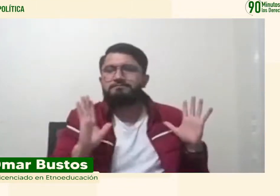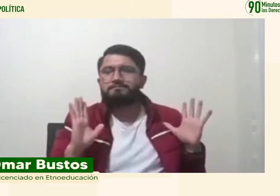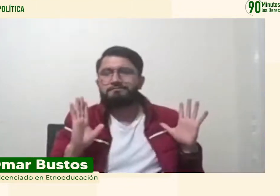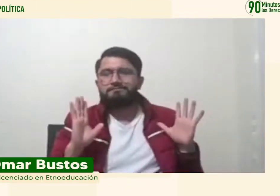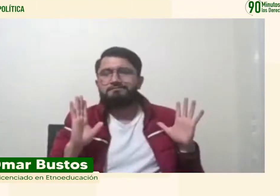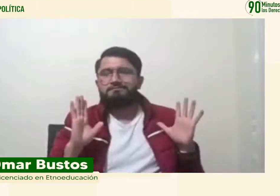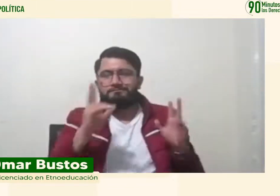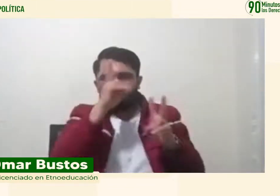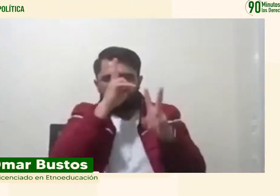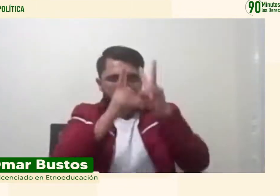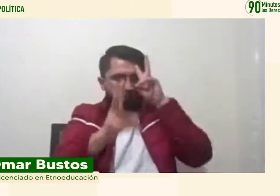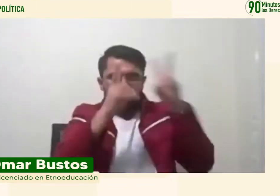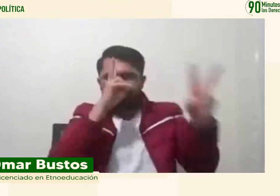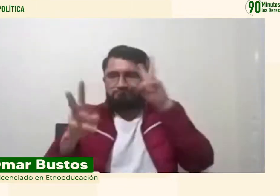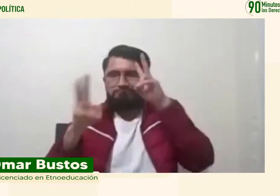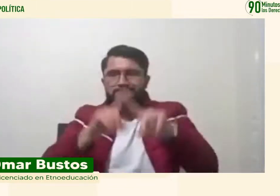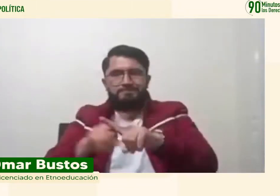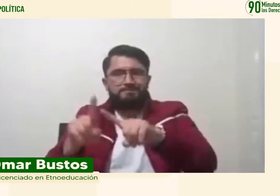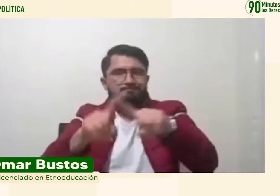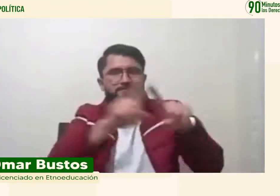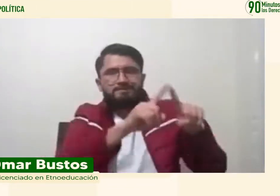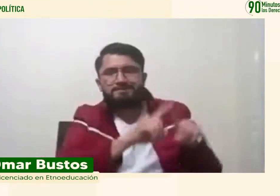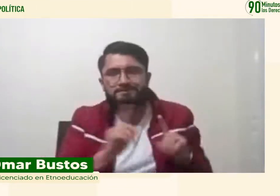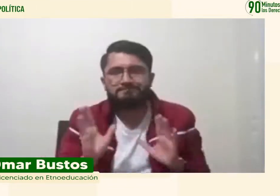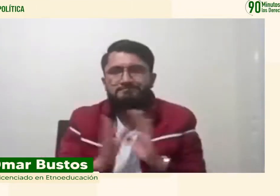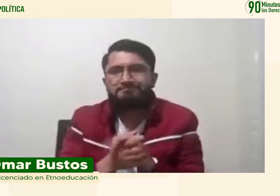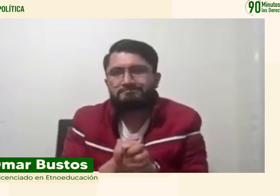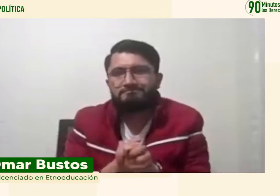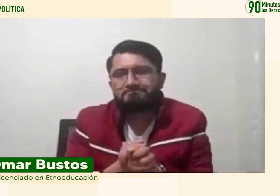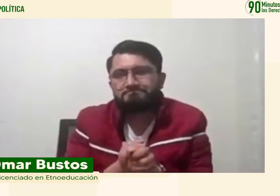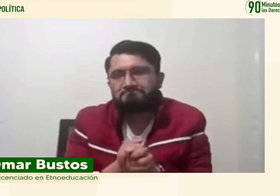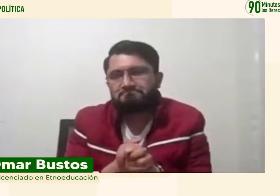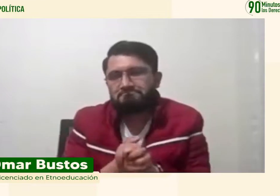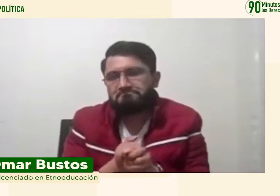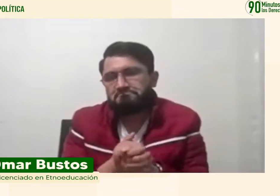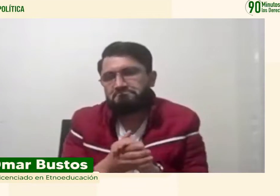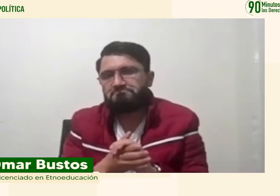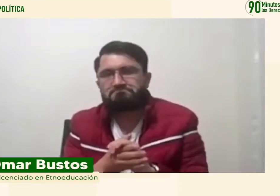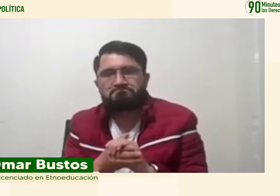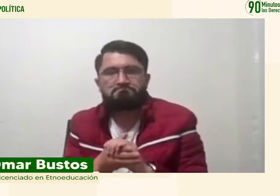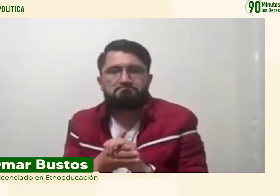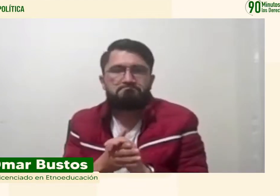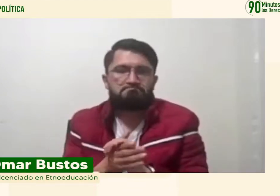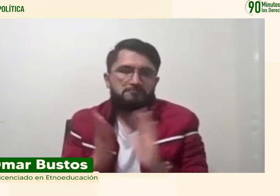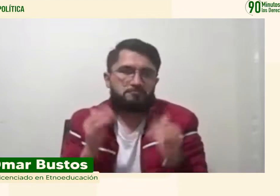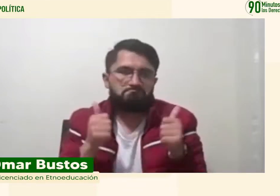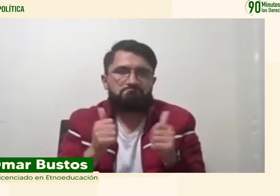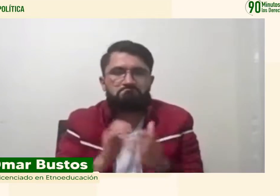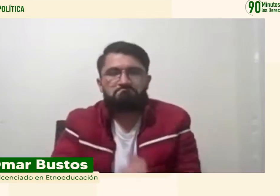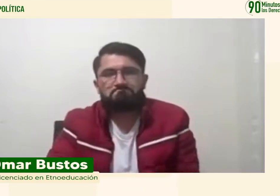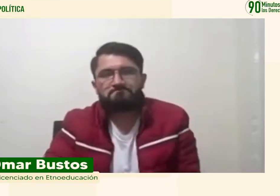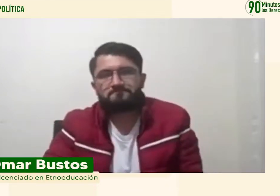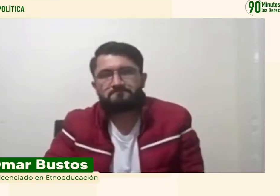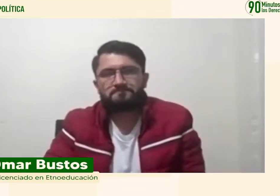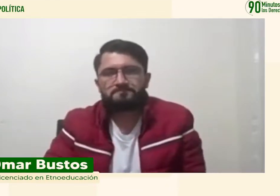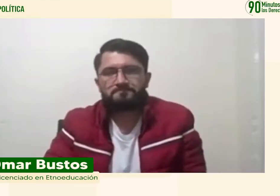diferentes posiciones no son temas respetables entonces pues eso